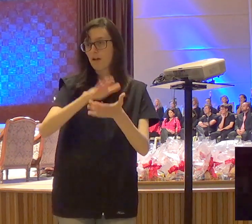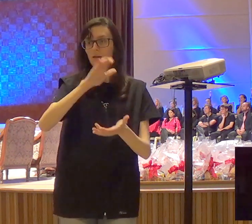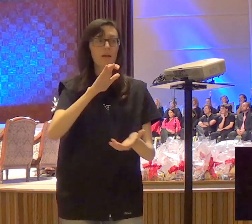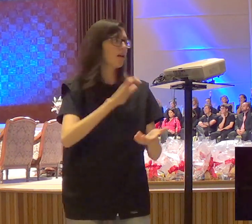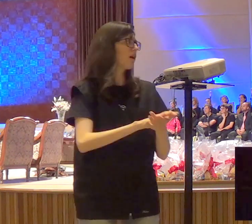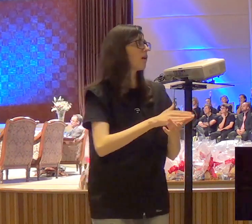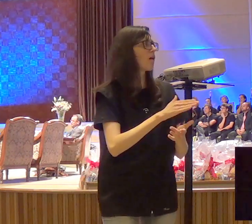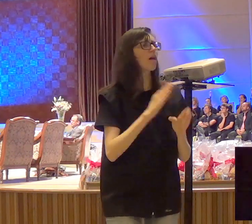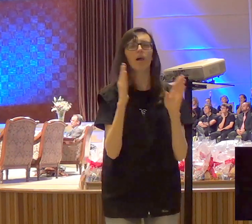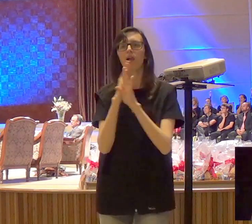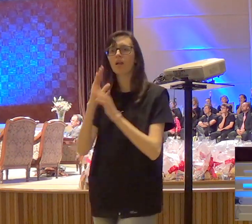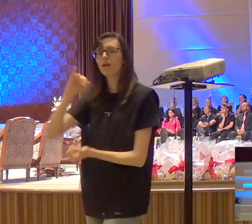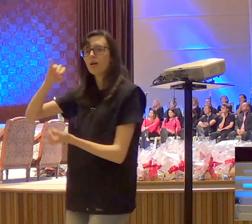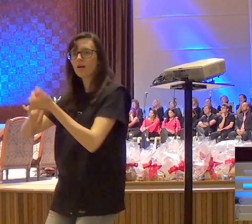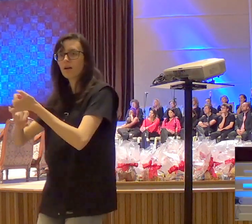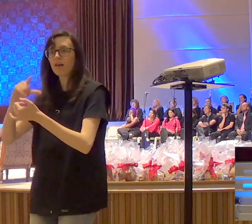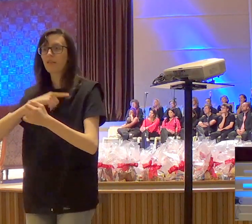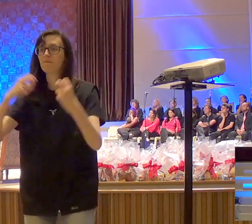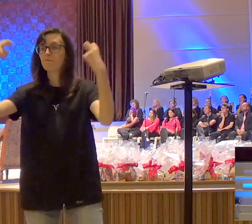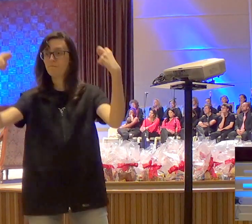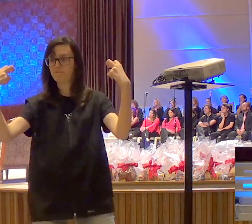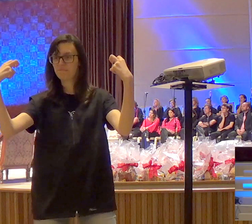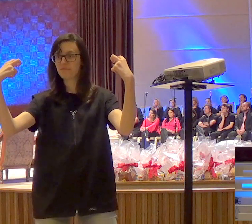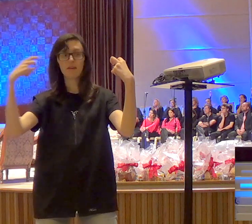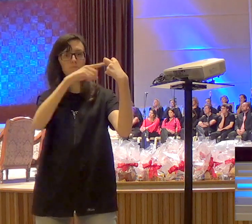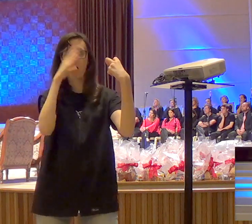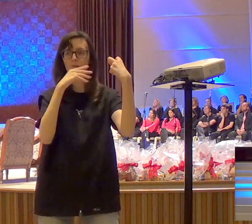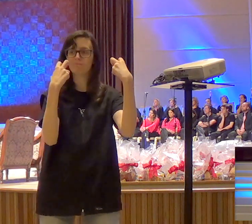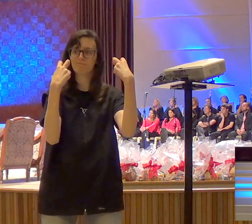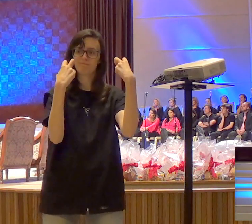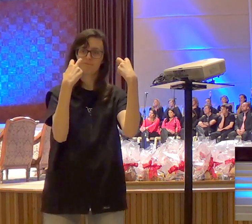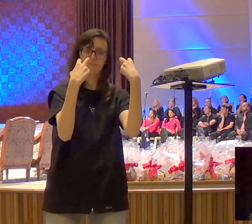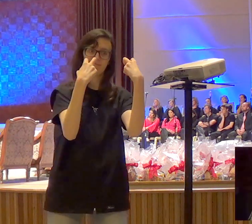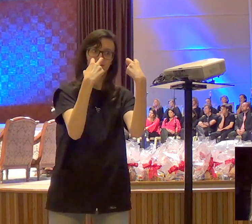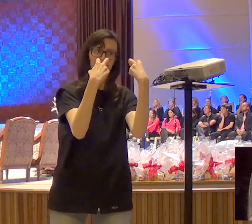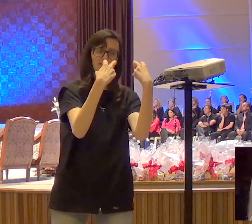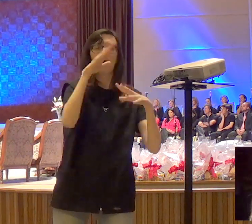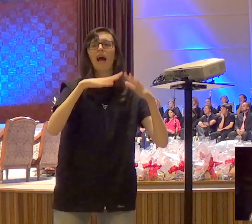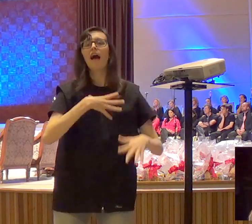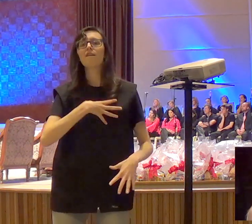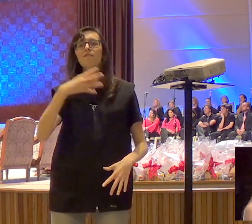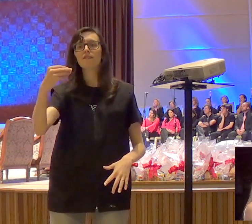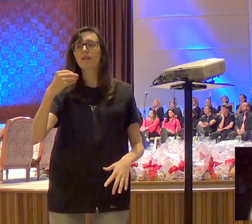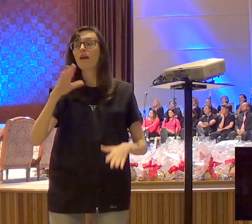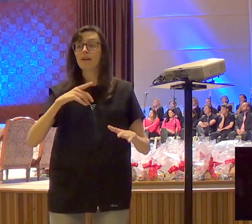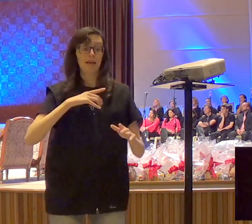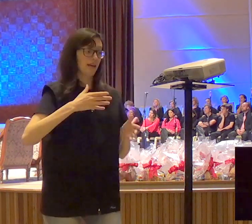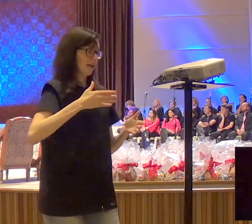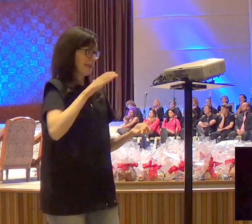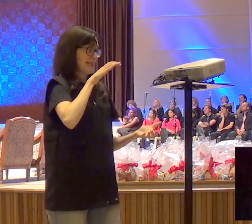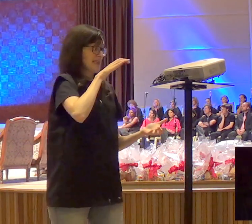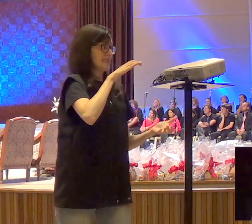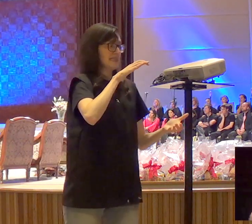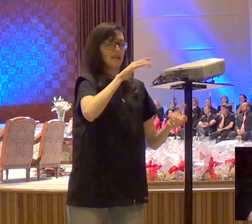talvez ali? Maybe someone who has a baby out of wedlock? Talvez filho fora do casamento,